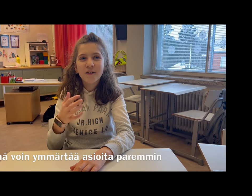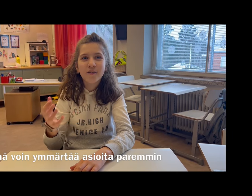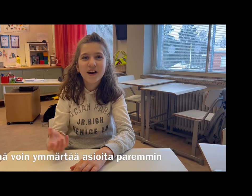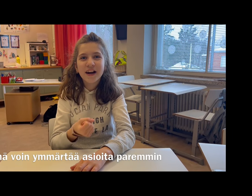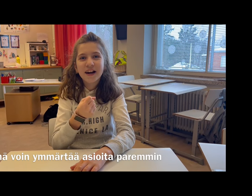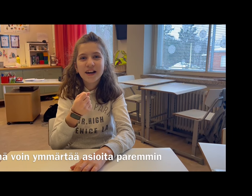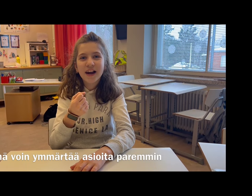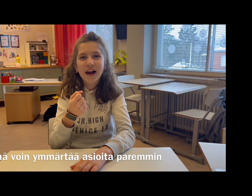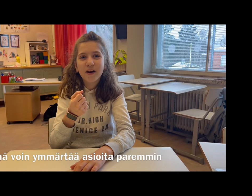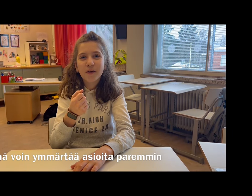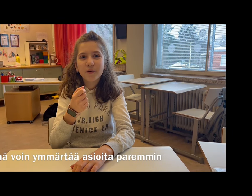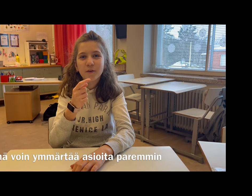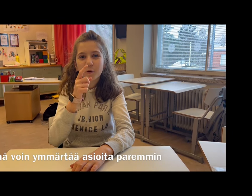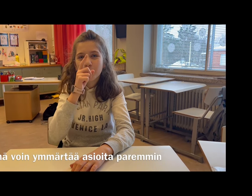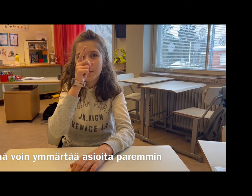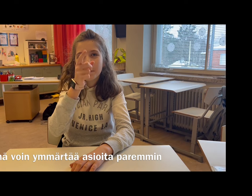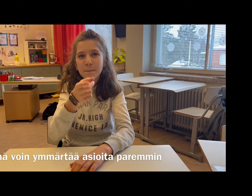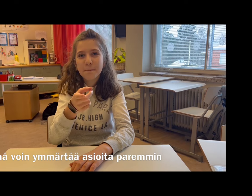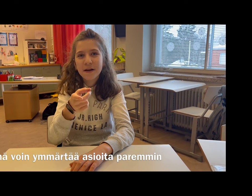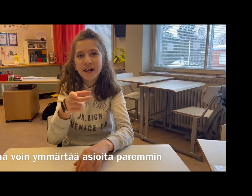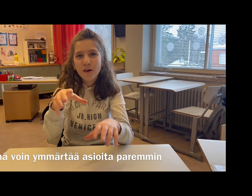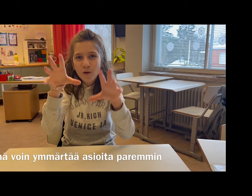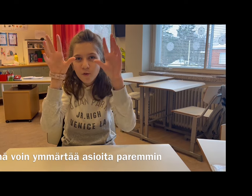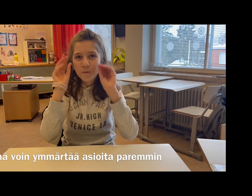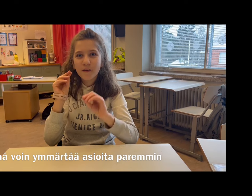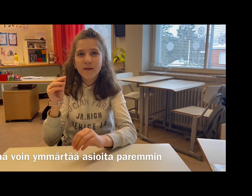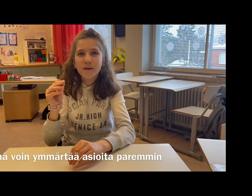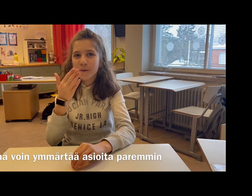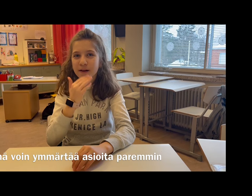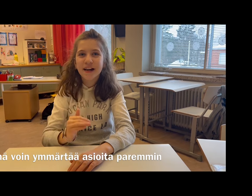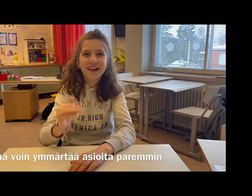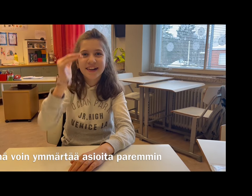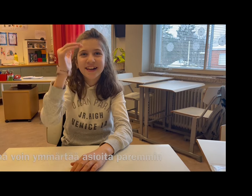Viittomakieli on hauskaa, koska sillä voi myös vitsailla ja nauraa.